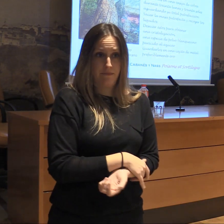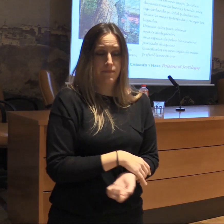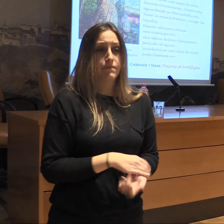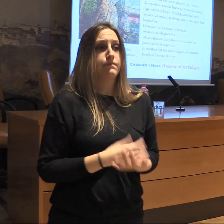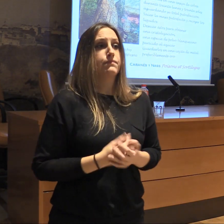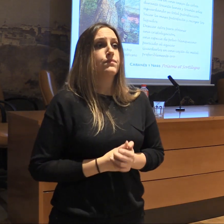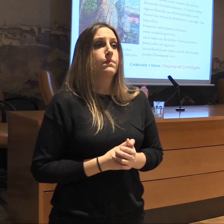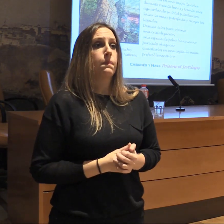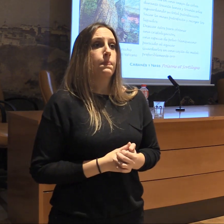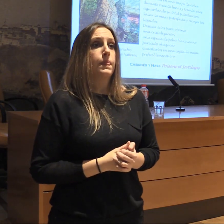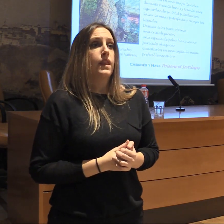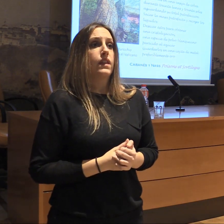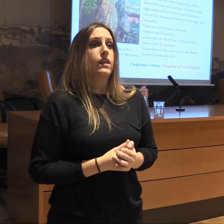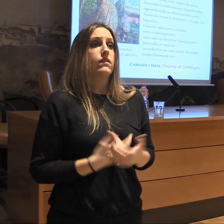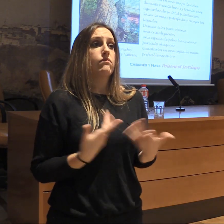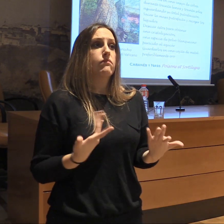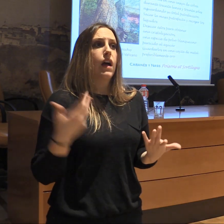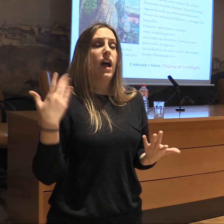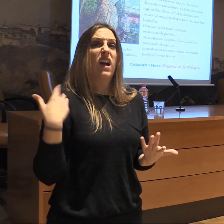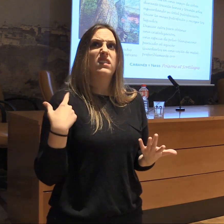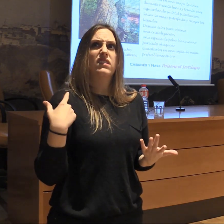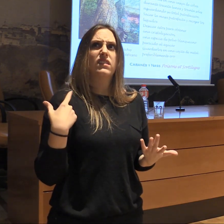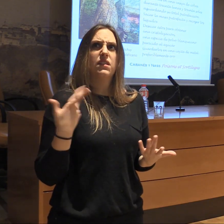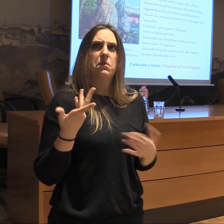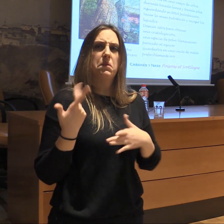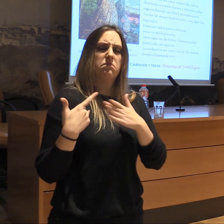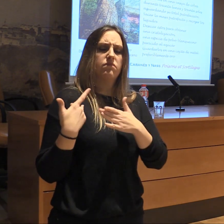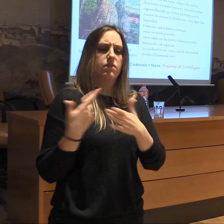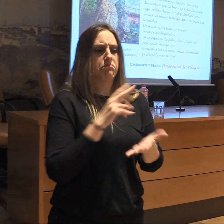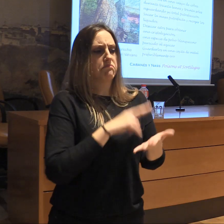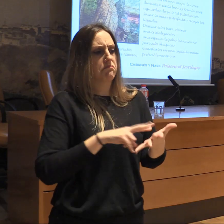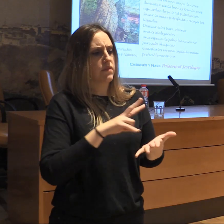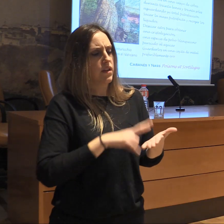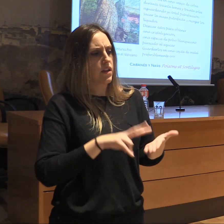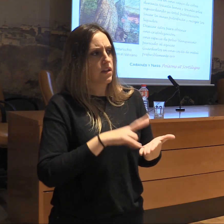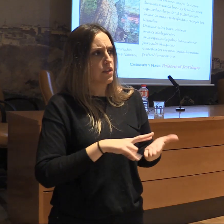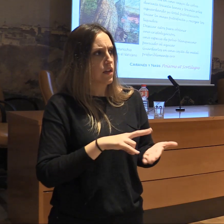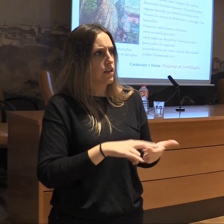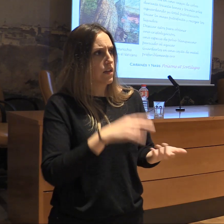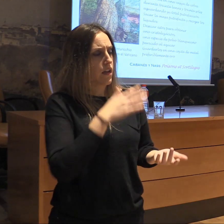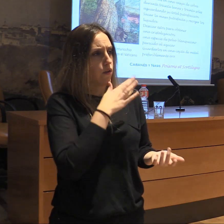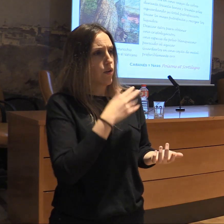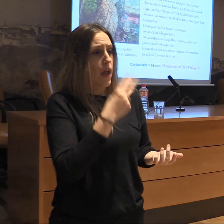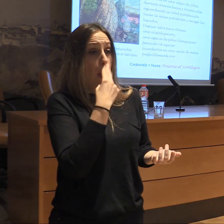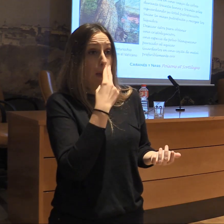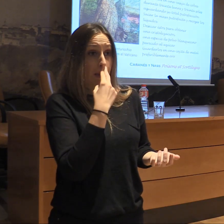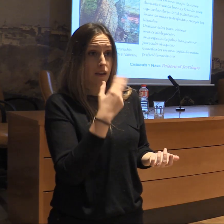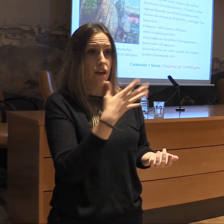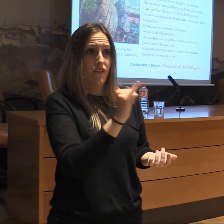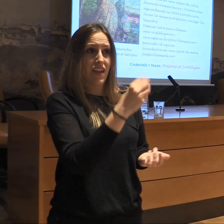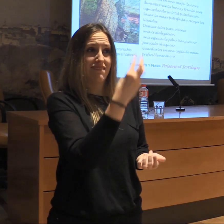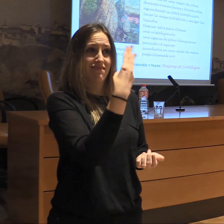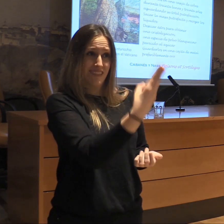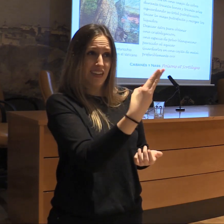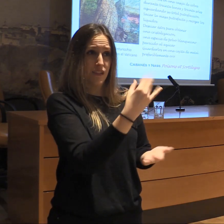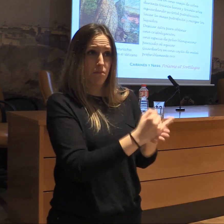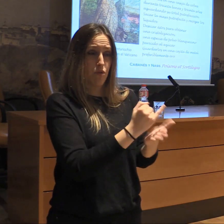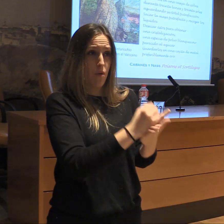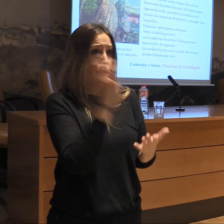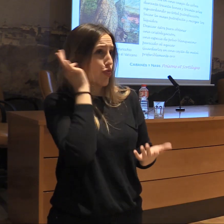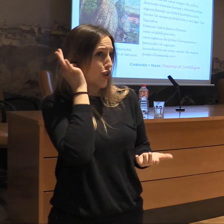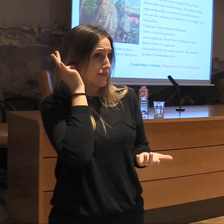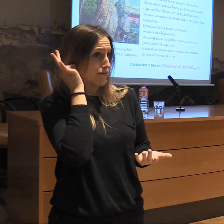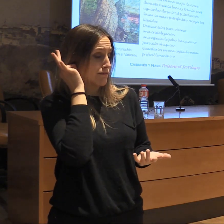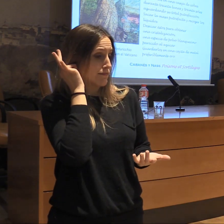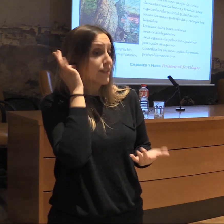probadores. Leí ayer o antes de ayer que se han identificado que Hitler tenía 3 probadoras que probaban todo